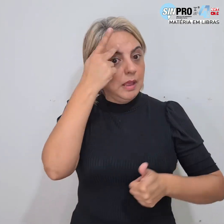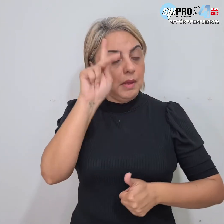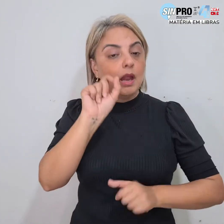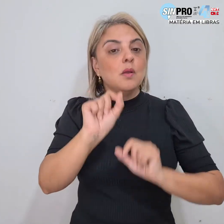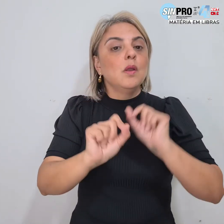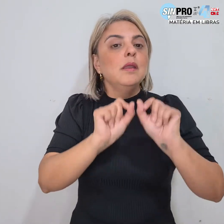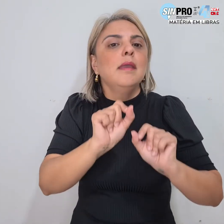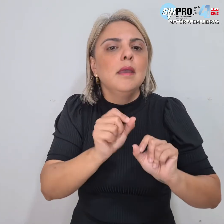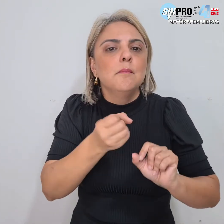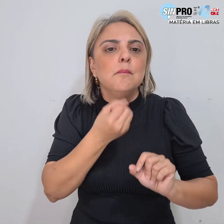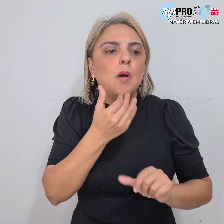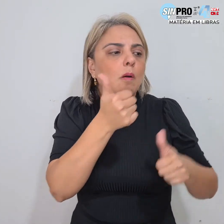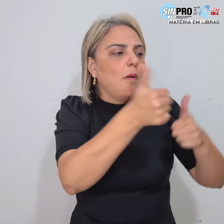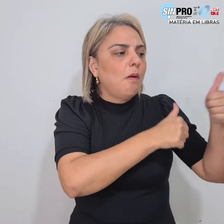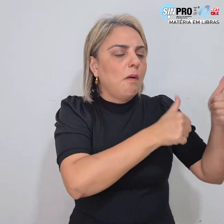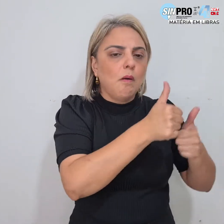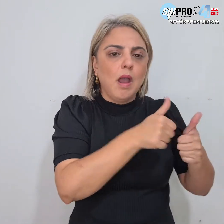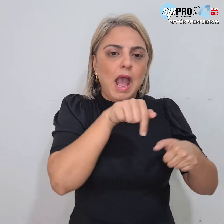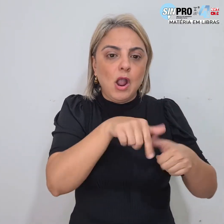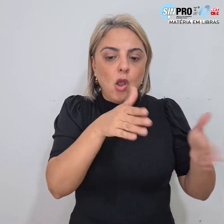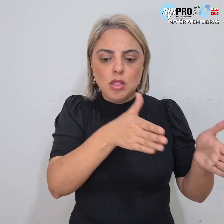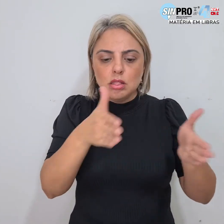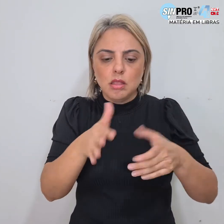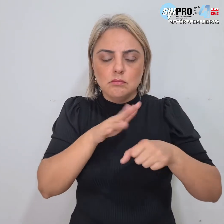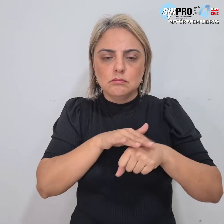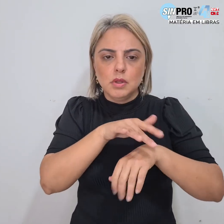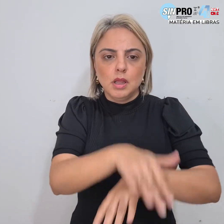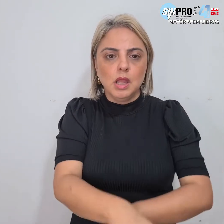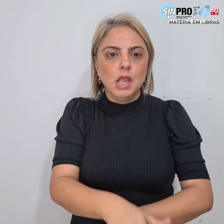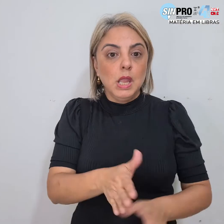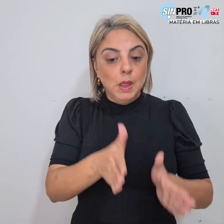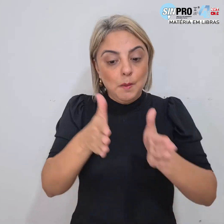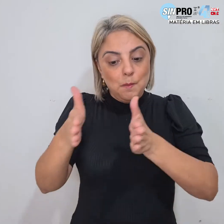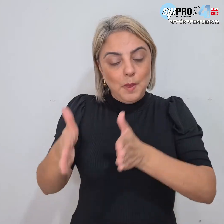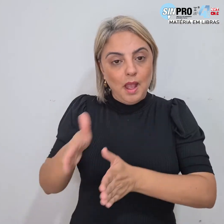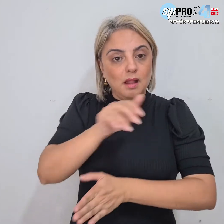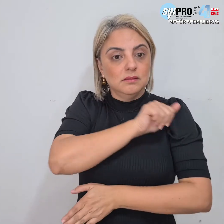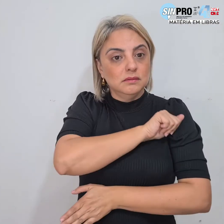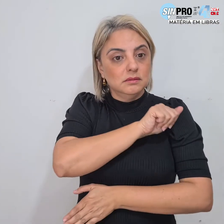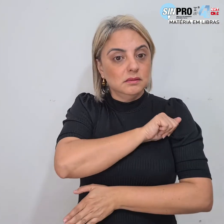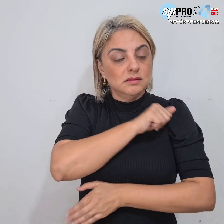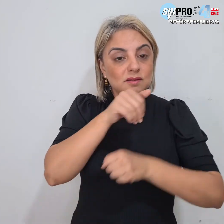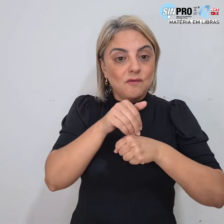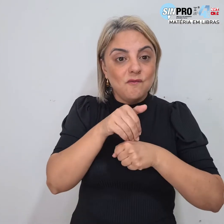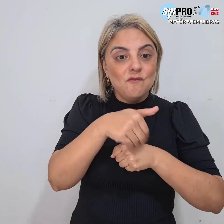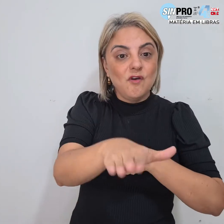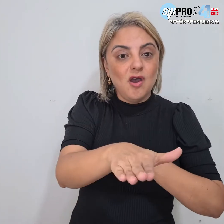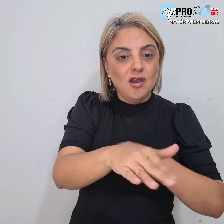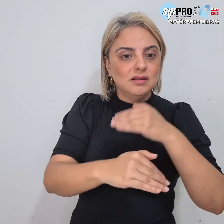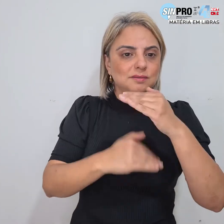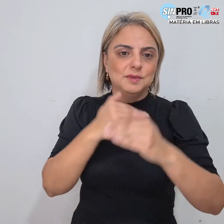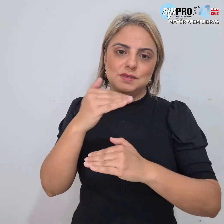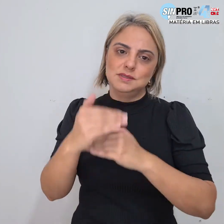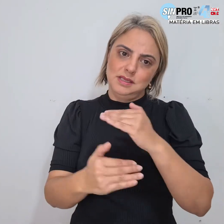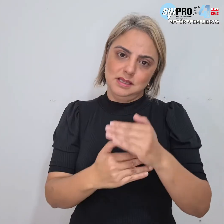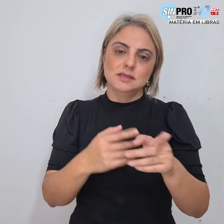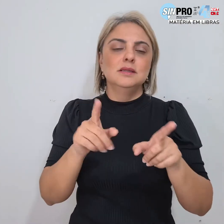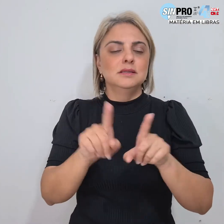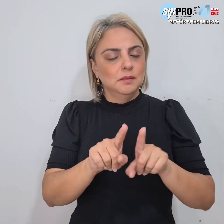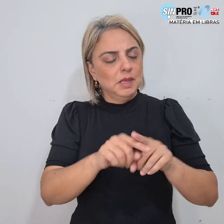para que serve essa avaliação em tempos de pandemia e que boa parte dos estudantes estão fora do processo, além